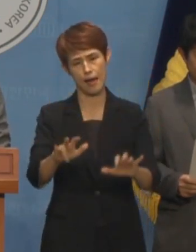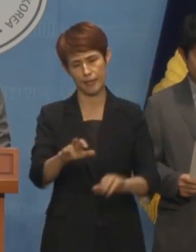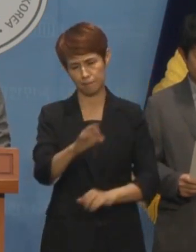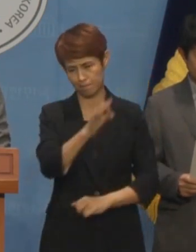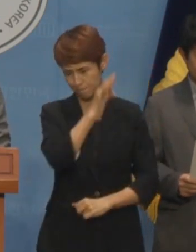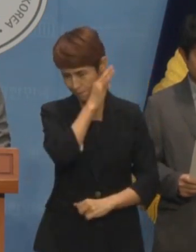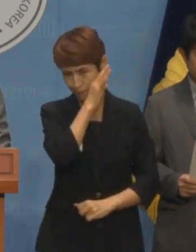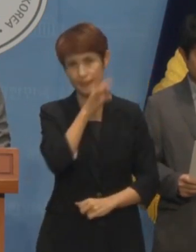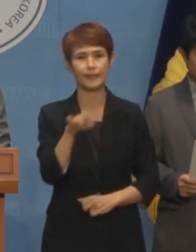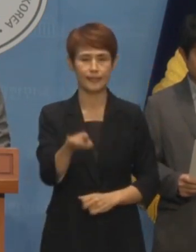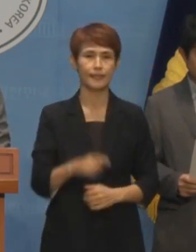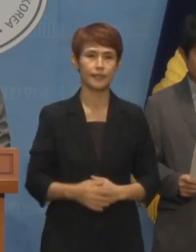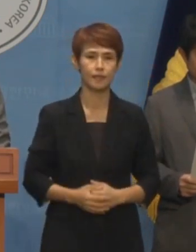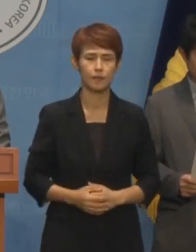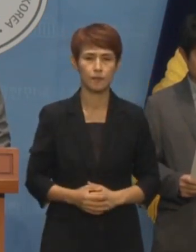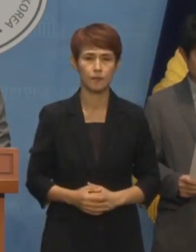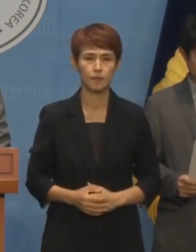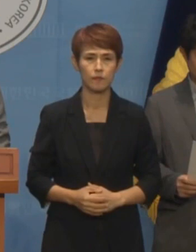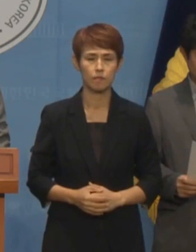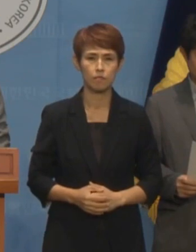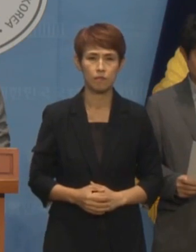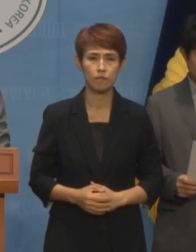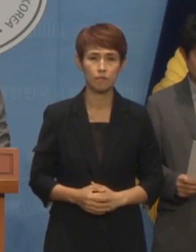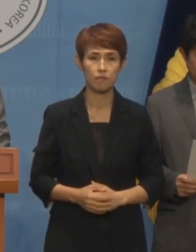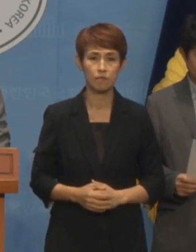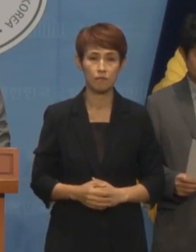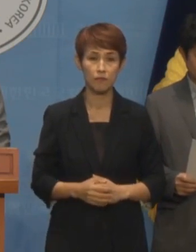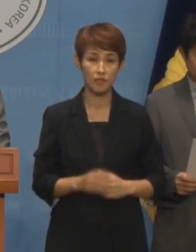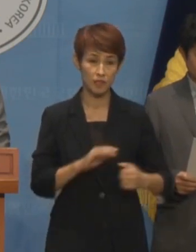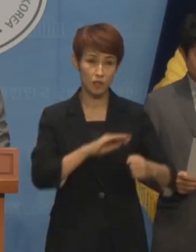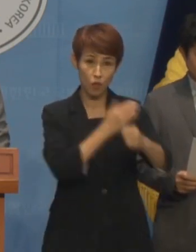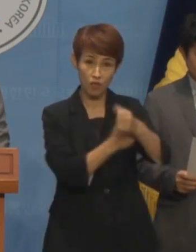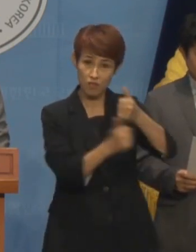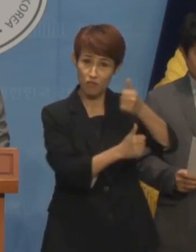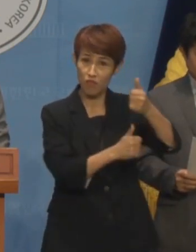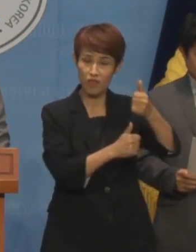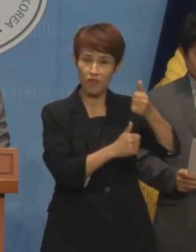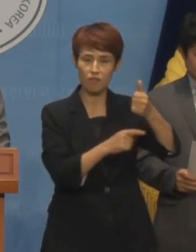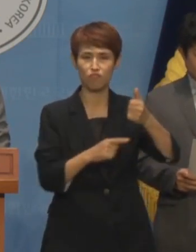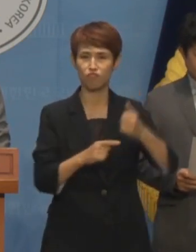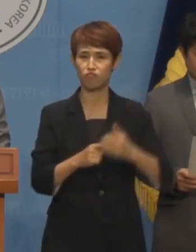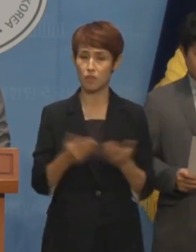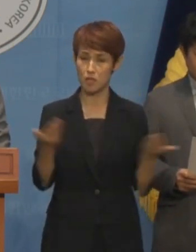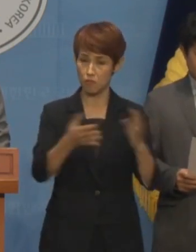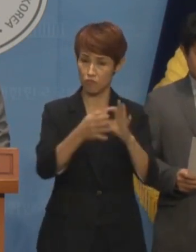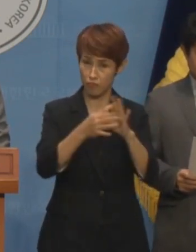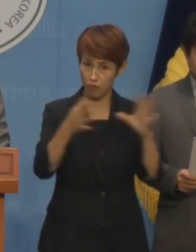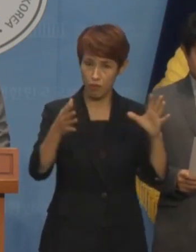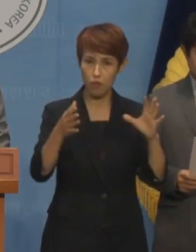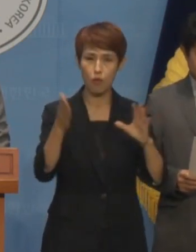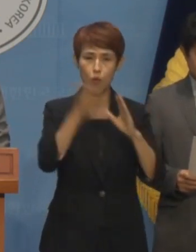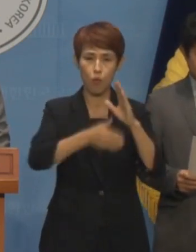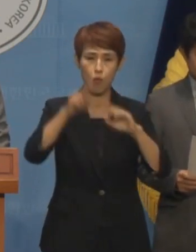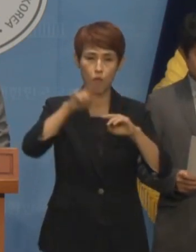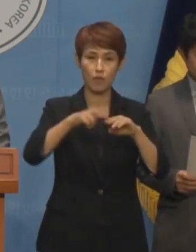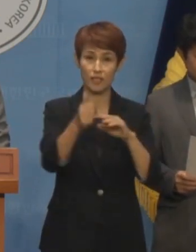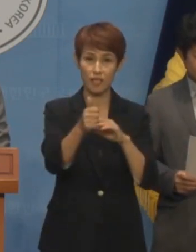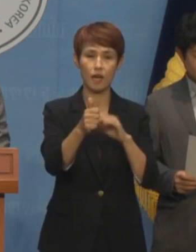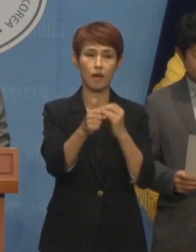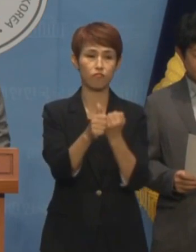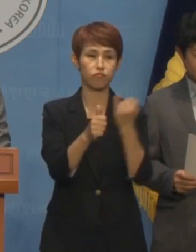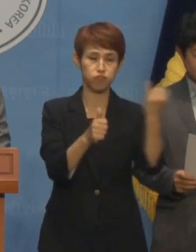낯부끄러운 상황까지 벌어졌습니다. 그런데도 권익위는 직무 관련성이 없는 경우 공직자 배우자의 금품